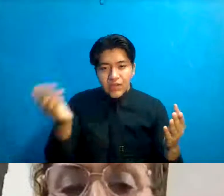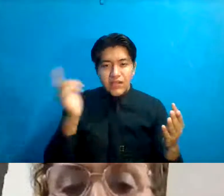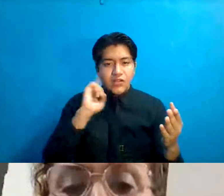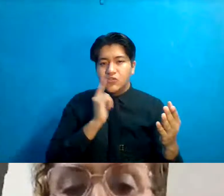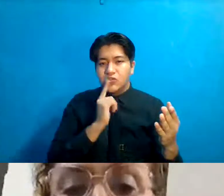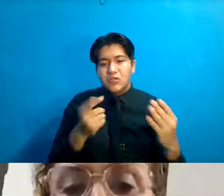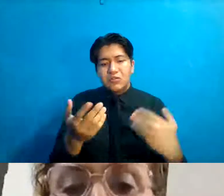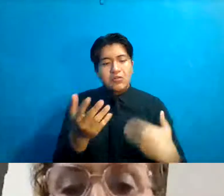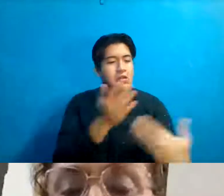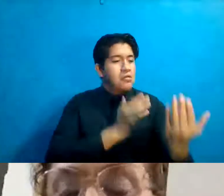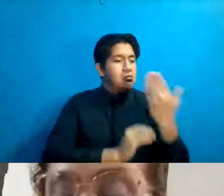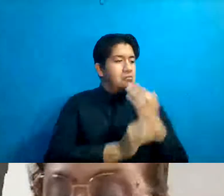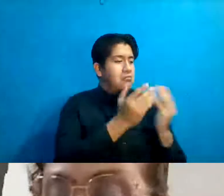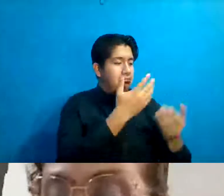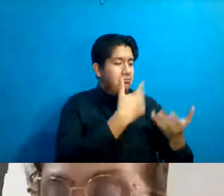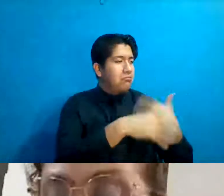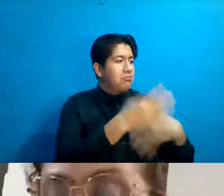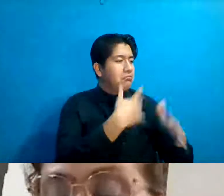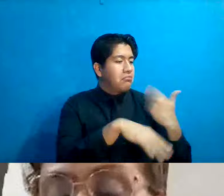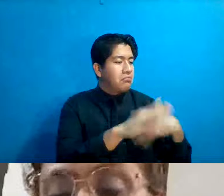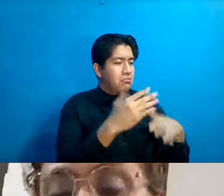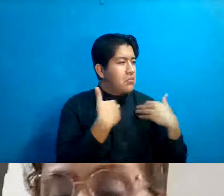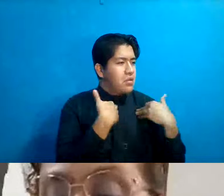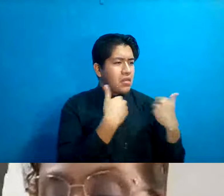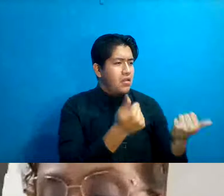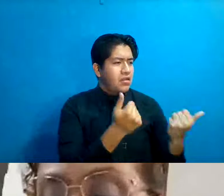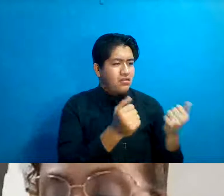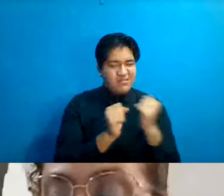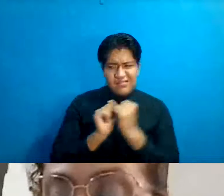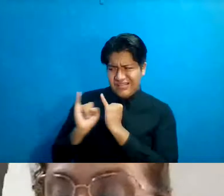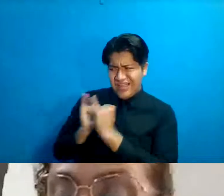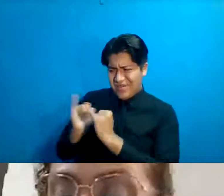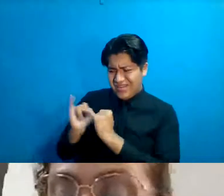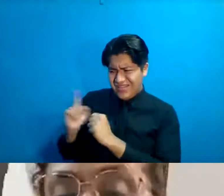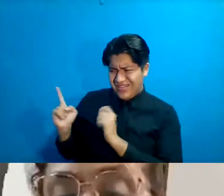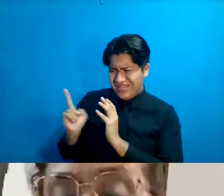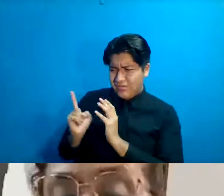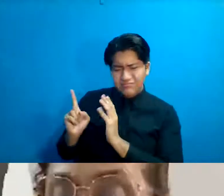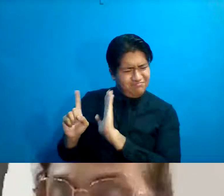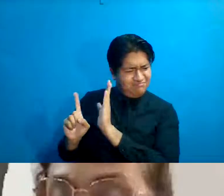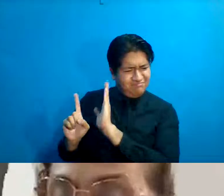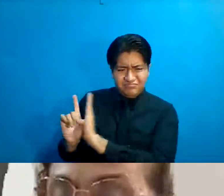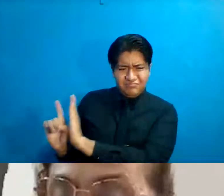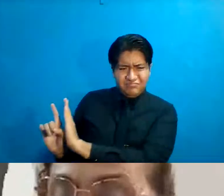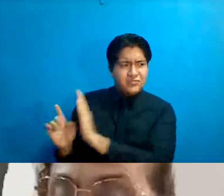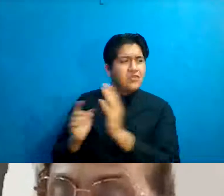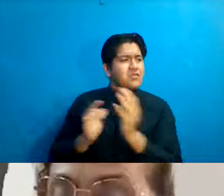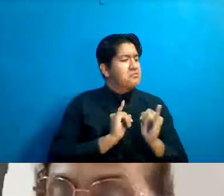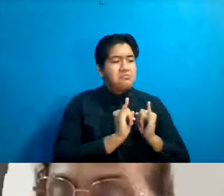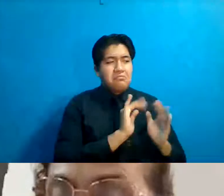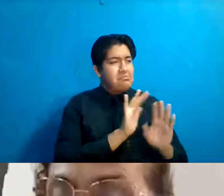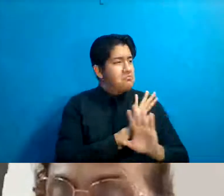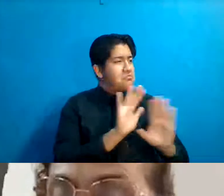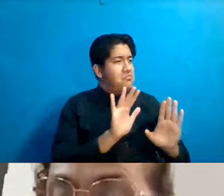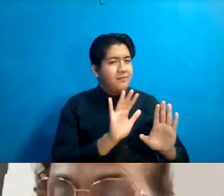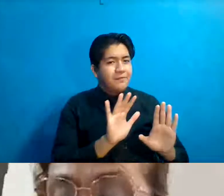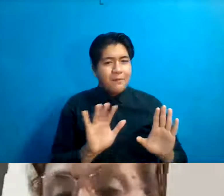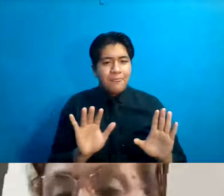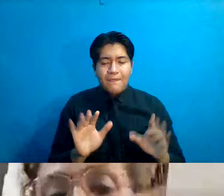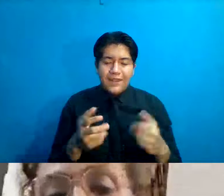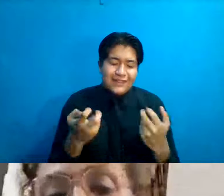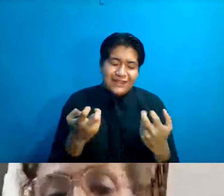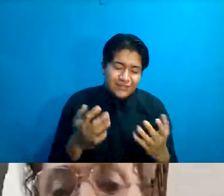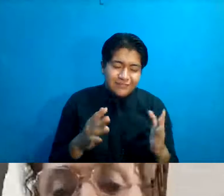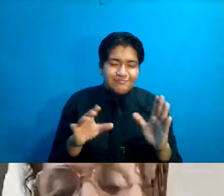Siempre van a tener que tener a un intérprete profesional a la... Y bueno, esos son, para resumir, son los